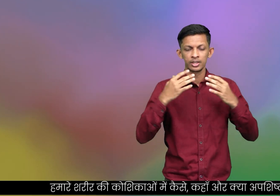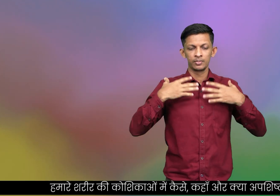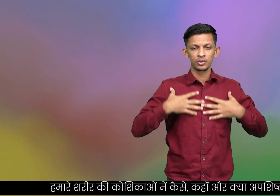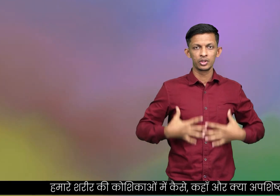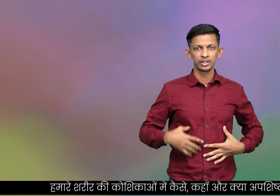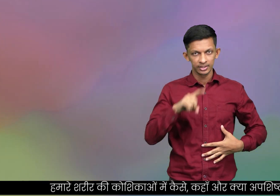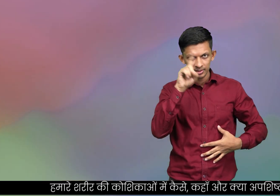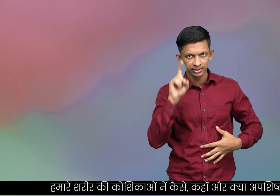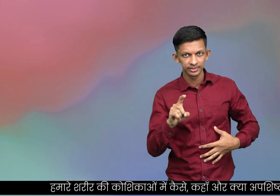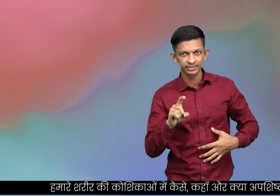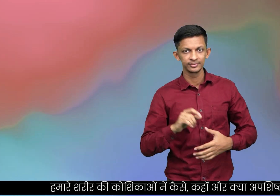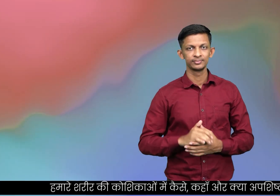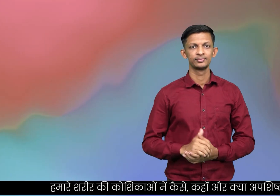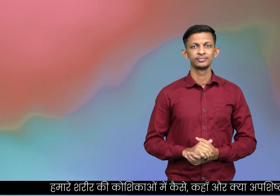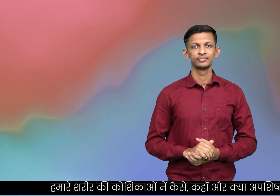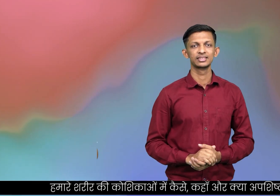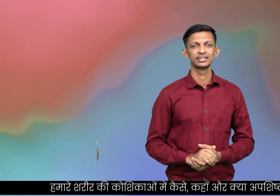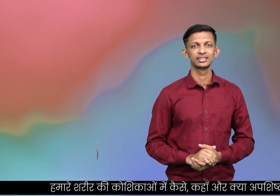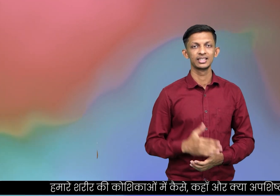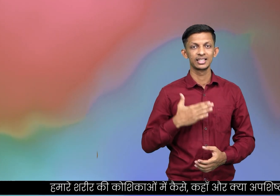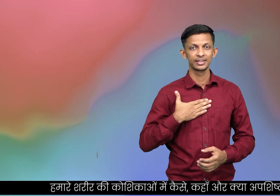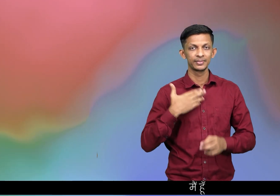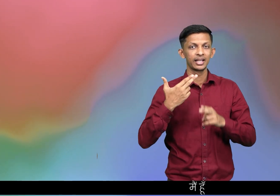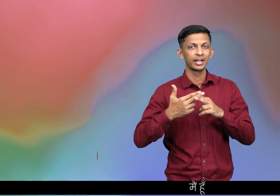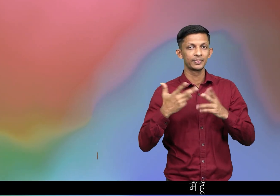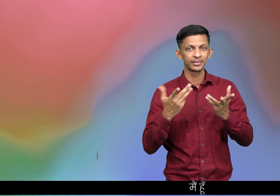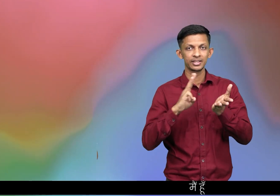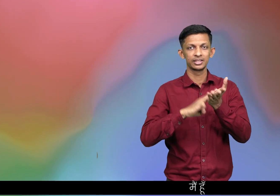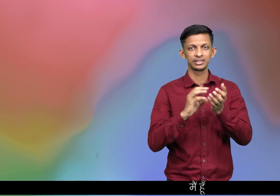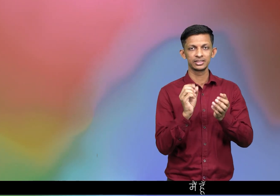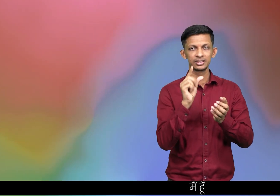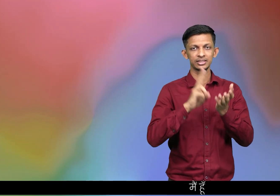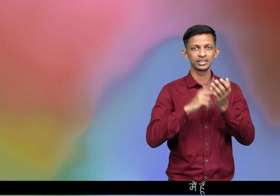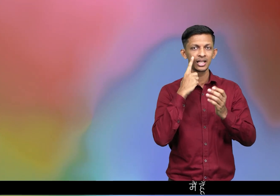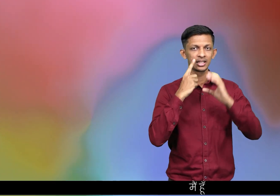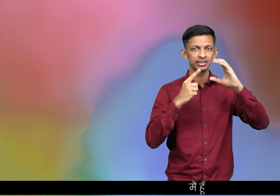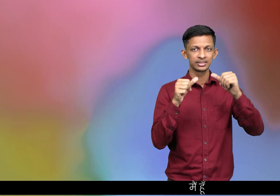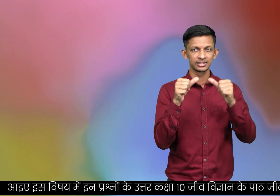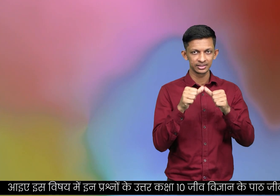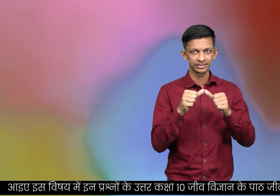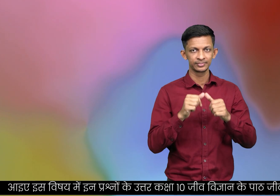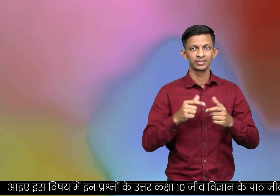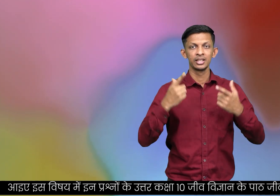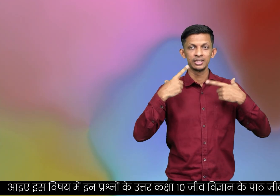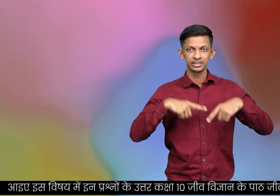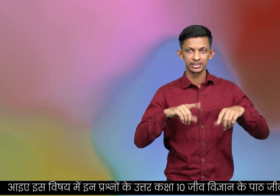अपशिष्ट उत्पन्न होते हैं। मैं हूँ बिंदु। आइए इस